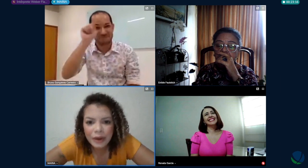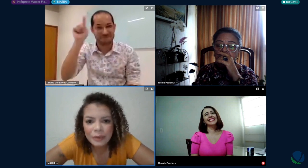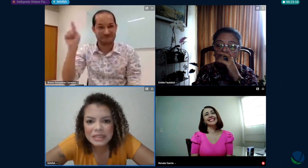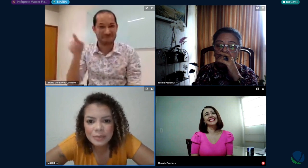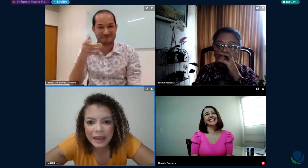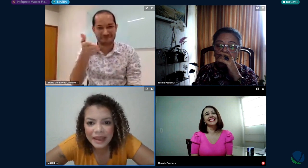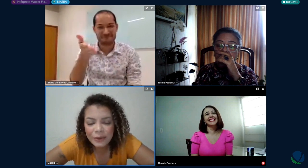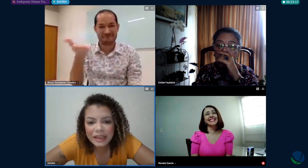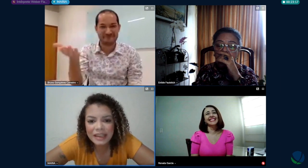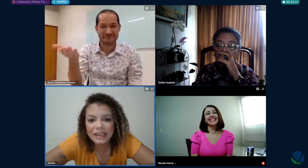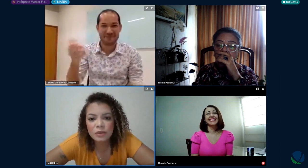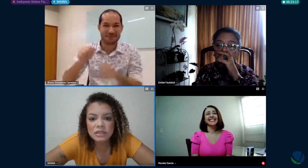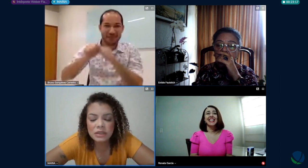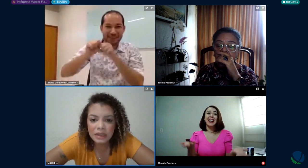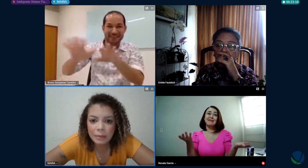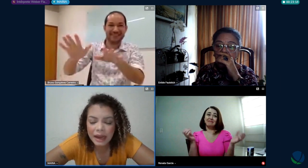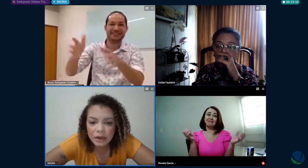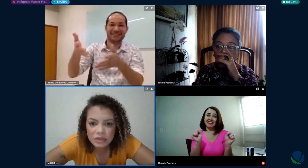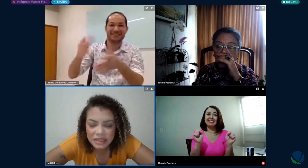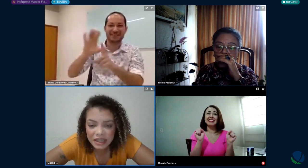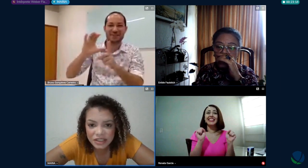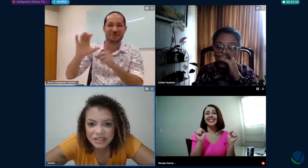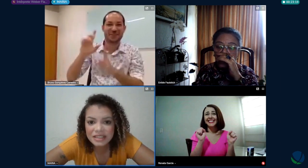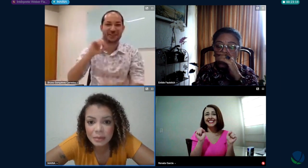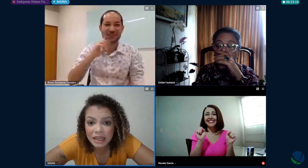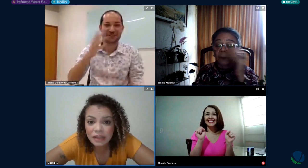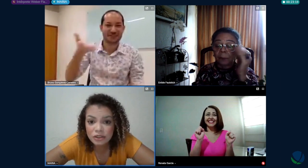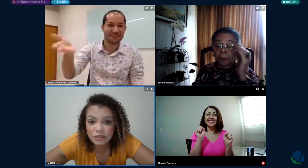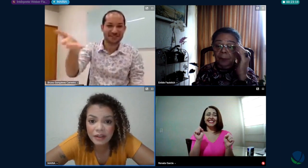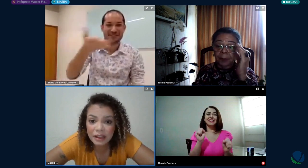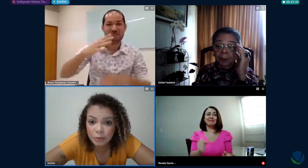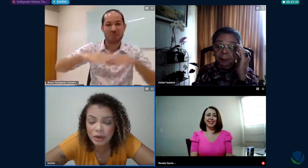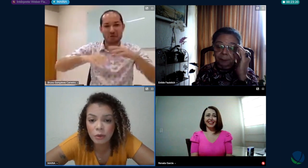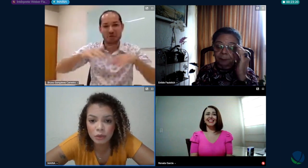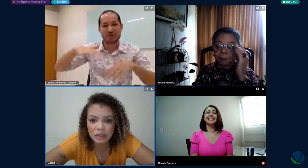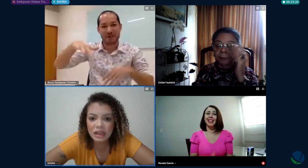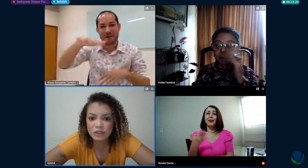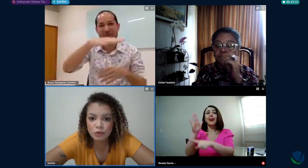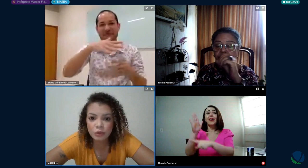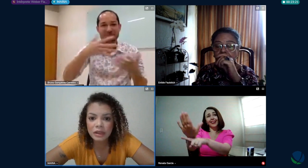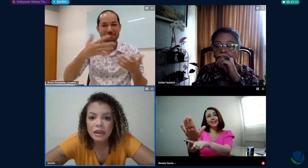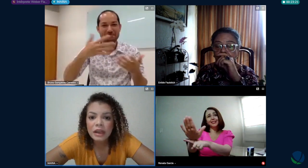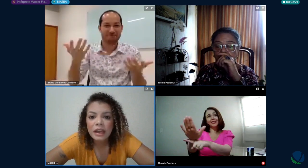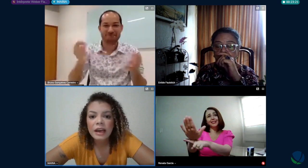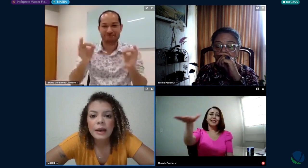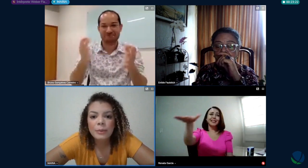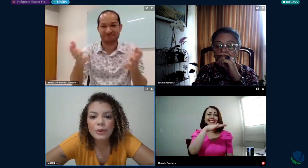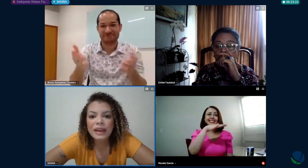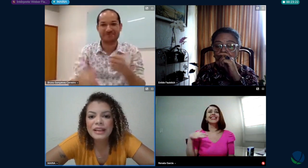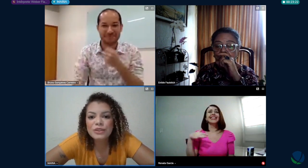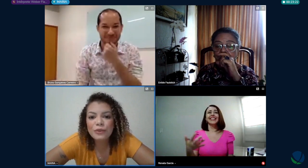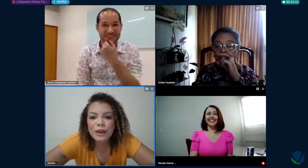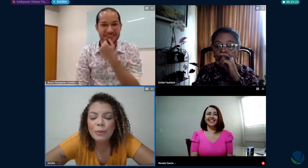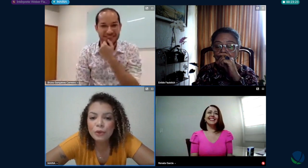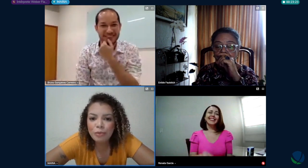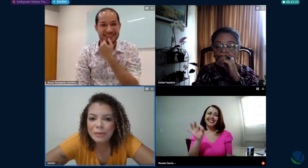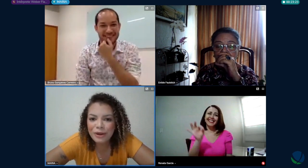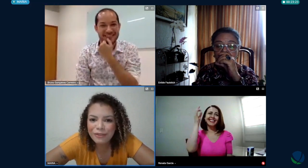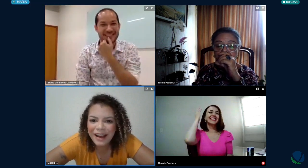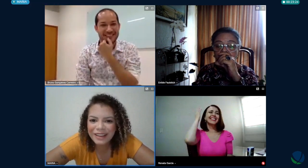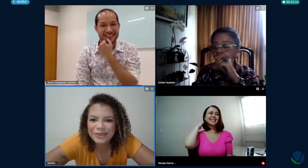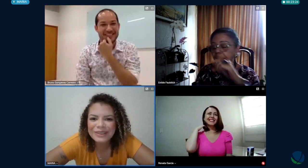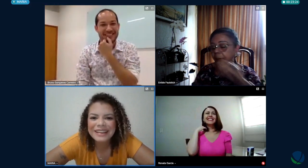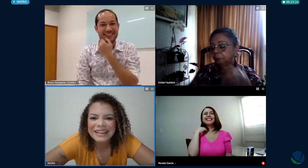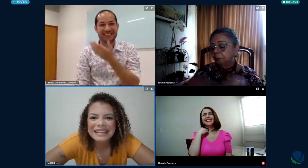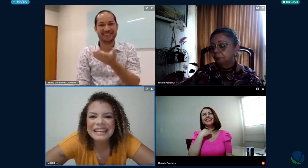Então, eu espero que o seu trabalho seja disseminado de fato para a comunidade surda, porque isso fica muito